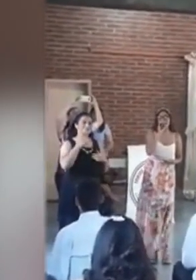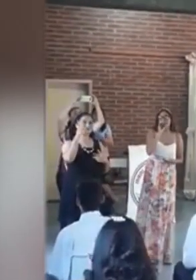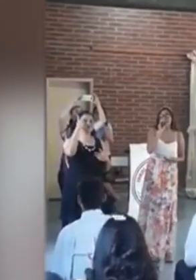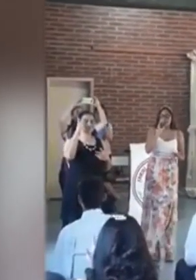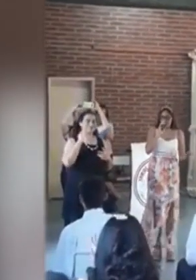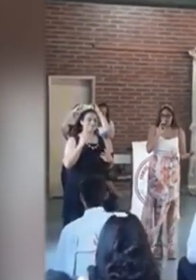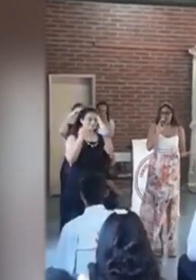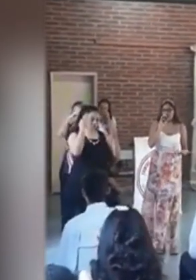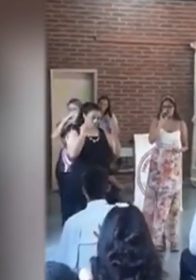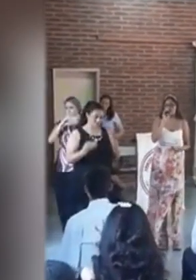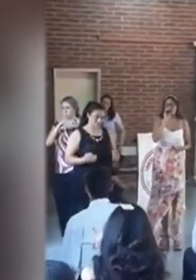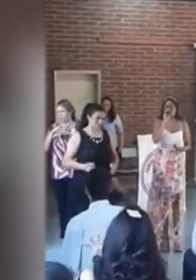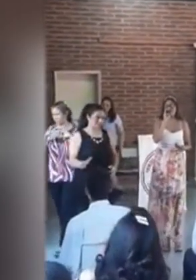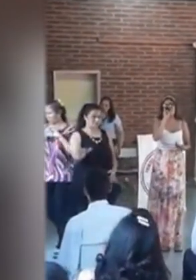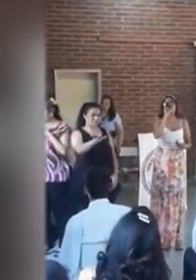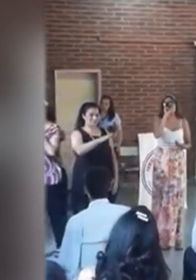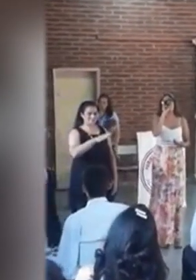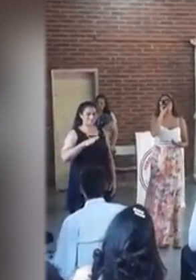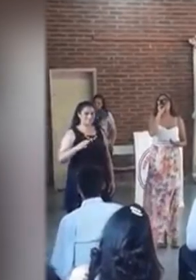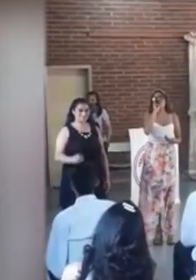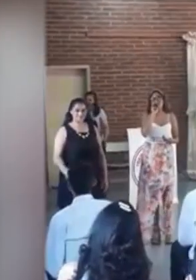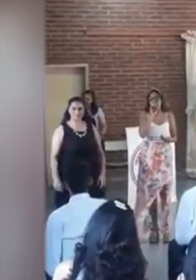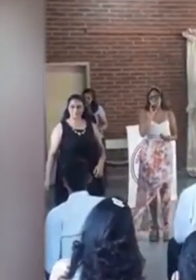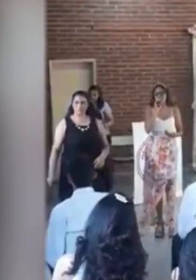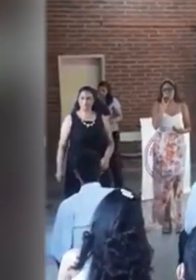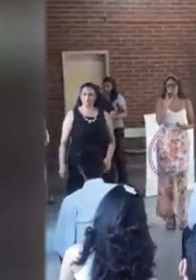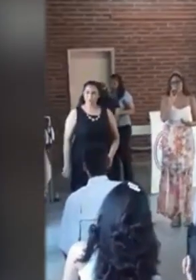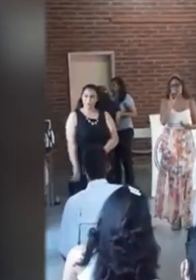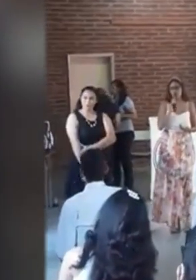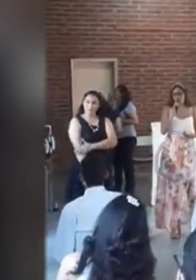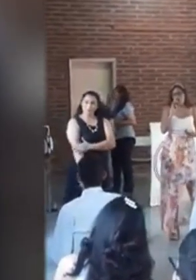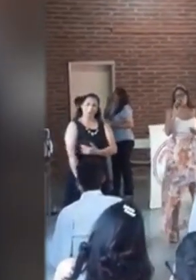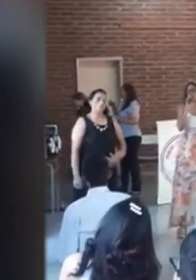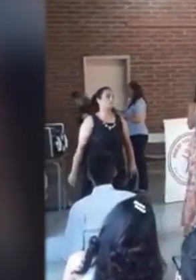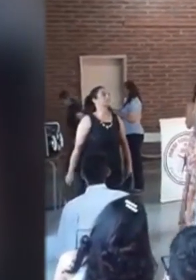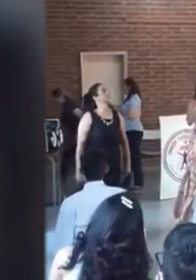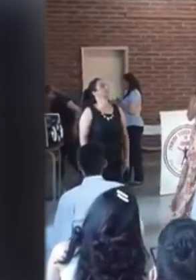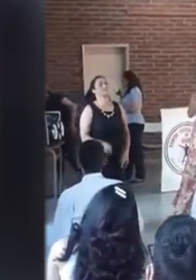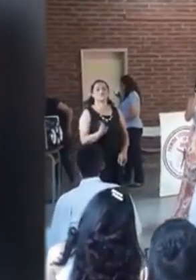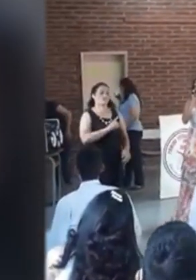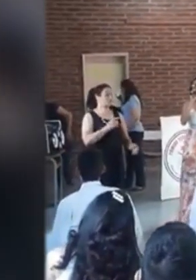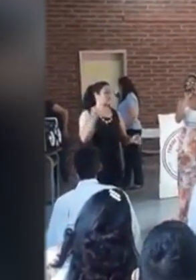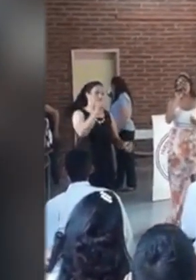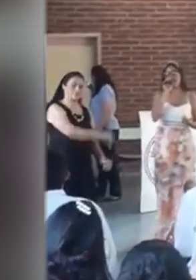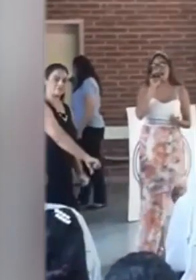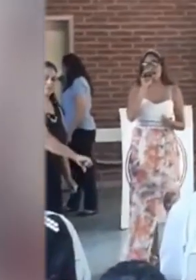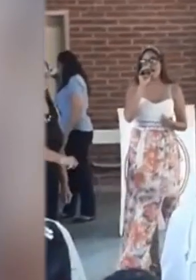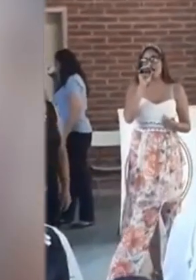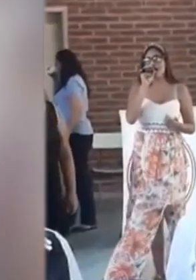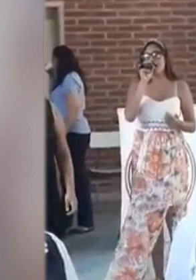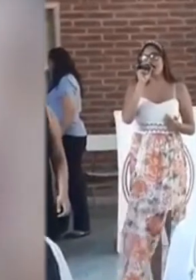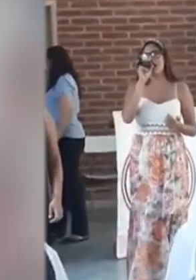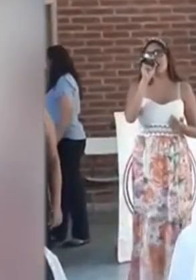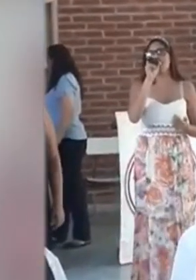o el intérprete, porque creo que fue un intérprete a acompañar al grupo, entonces él